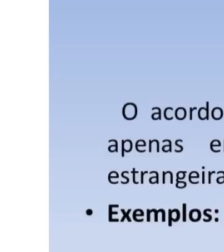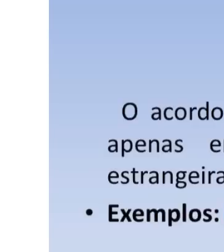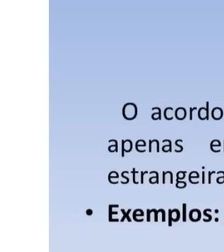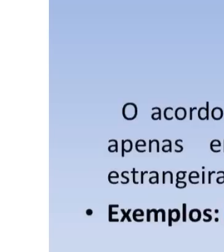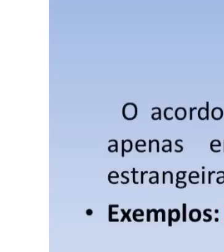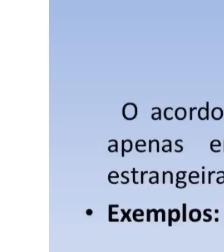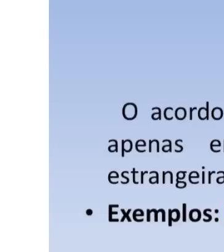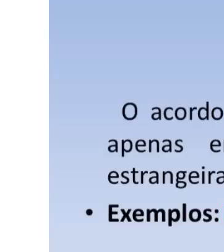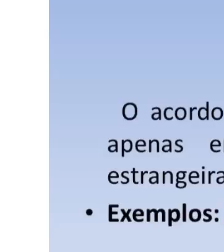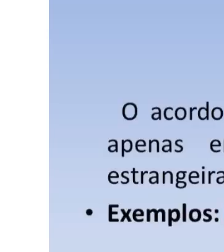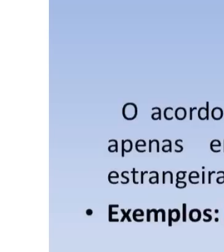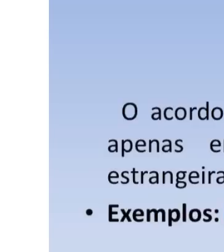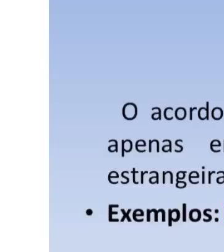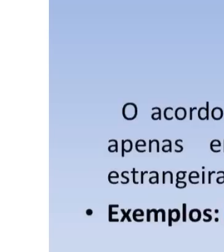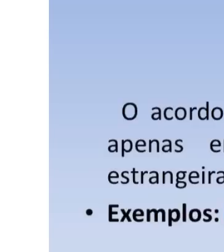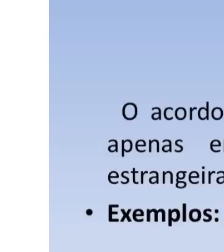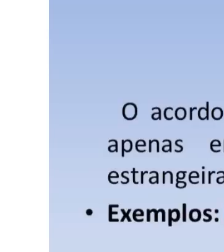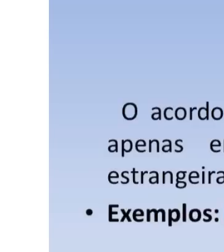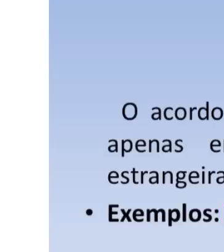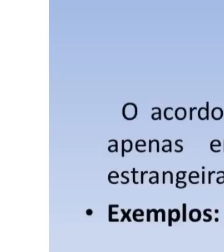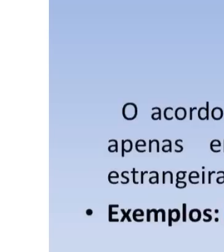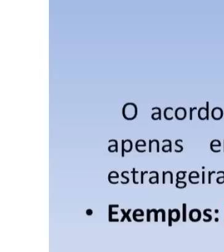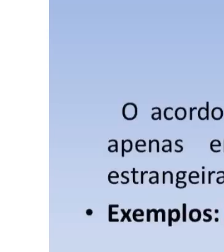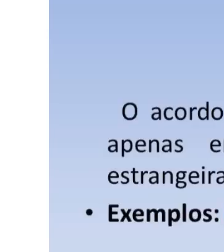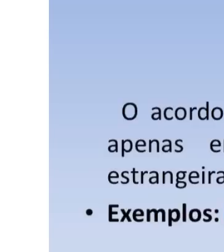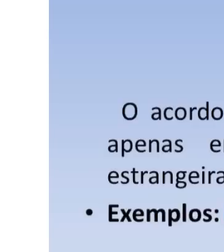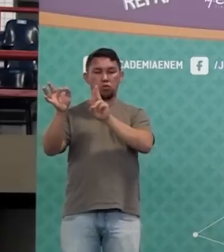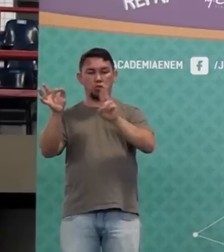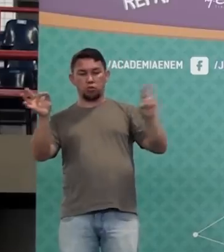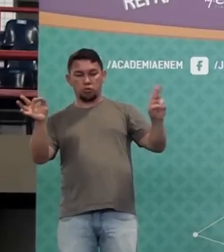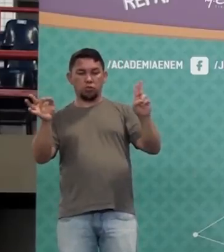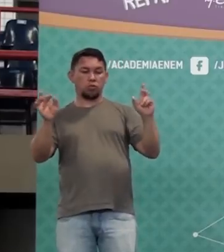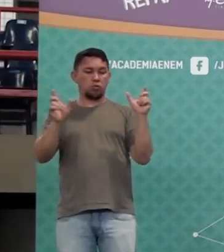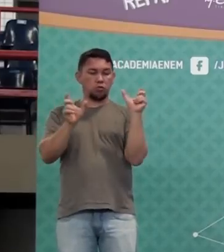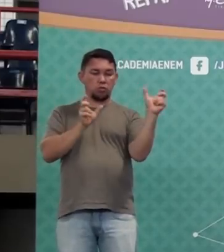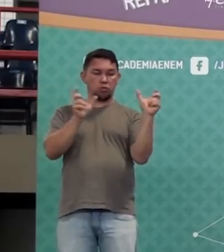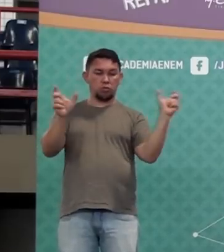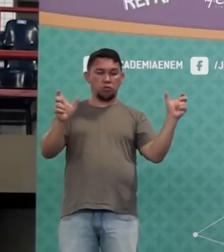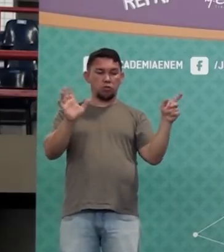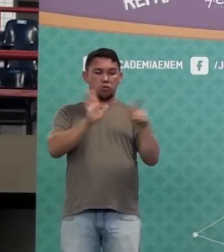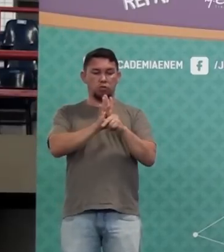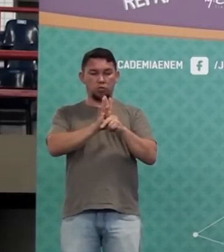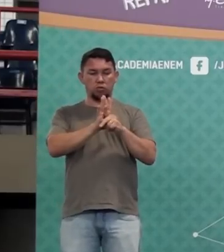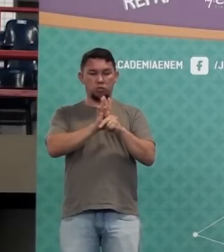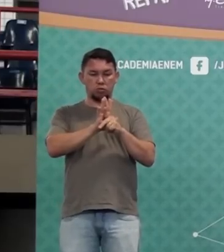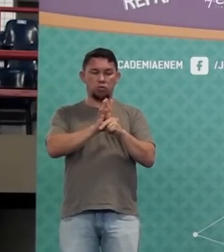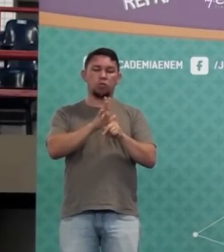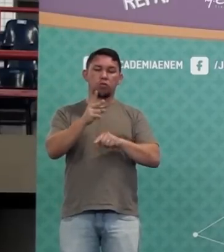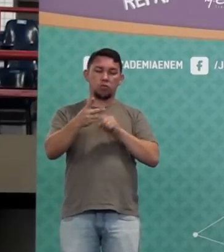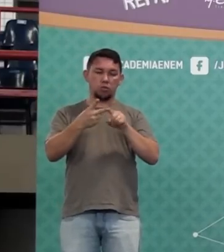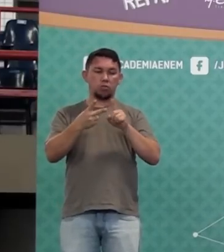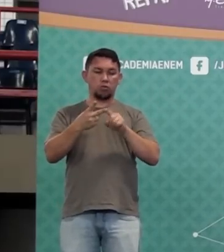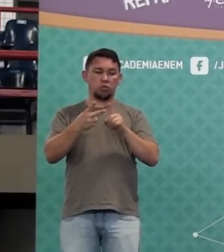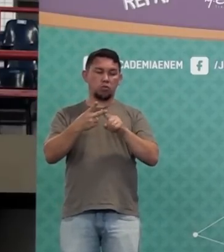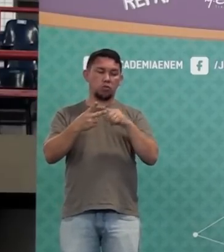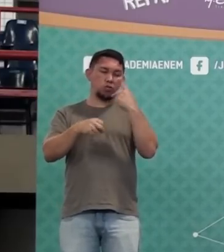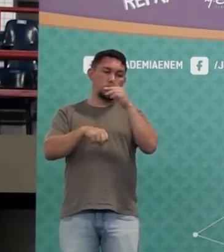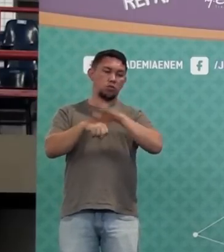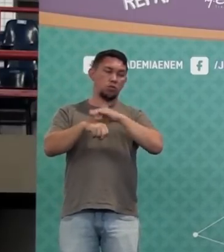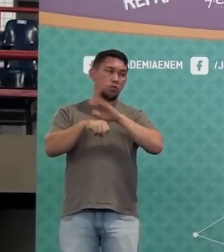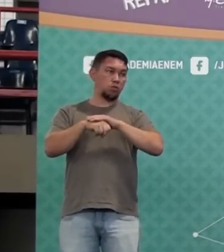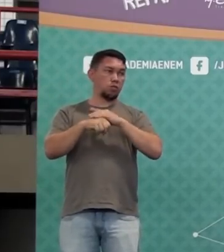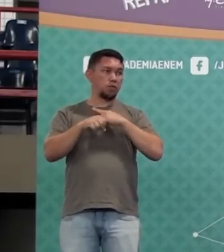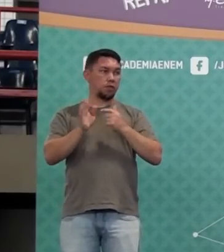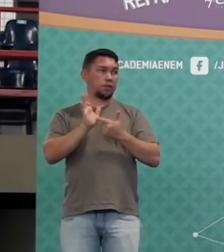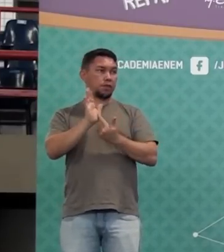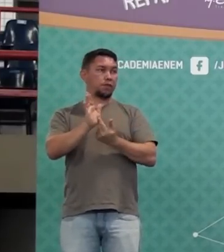trema. Somente devo usar o trema nas palavras próprias que têm essa capacidade